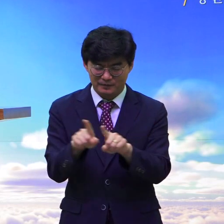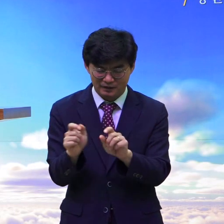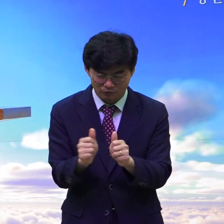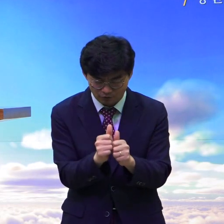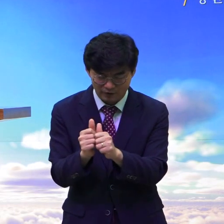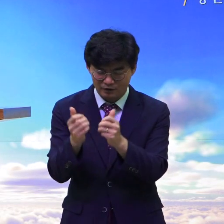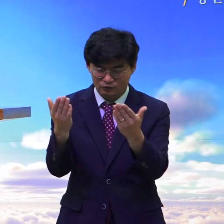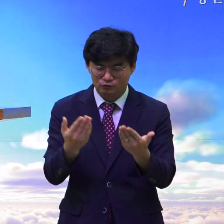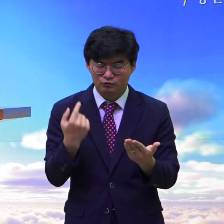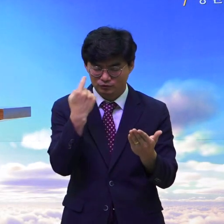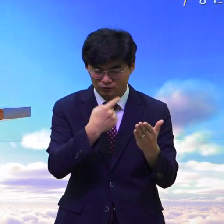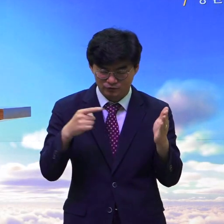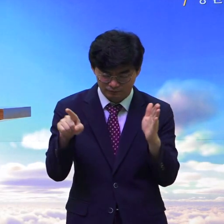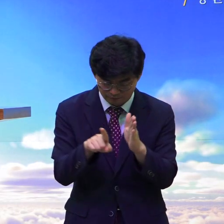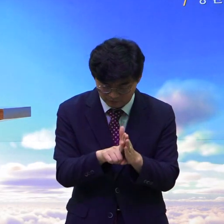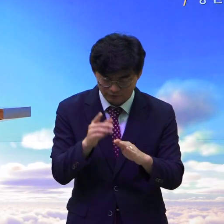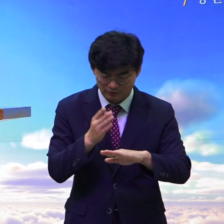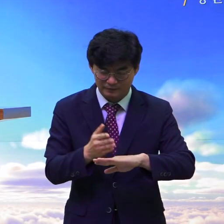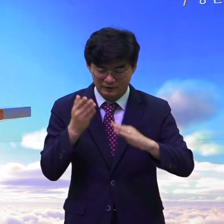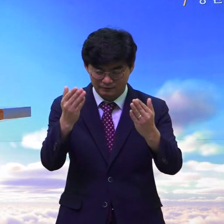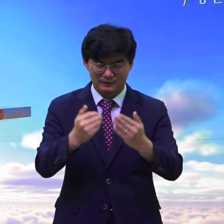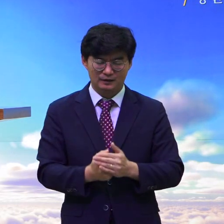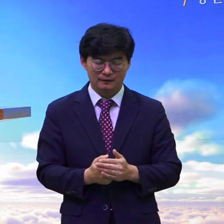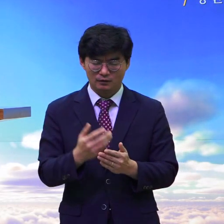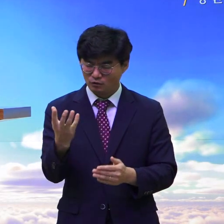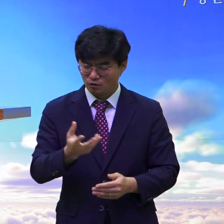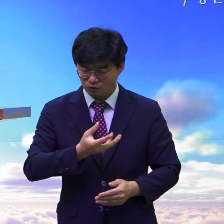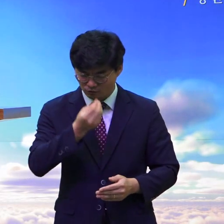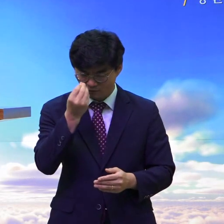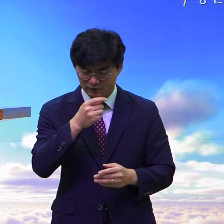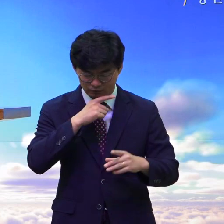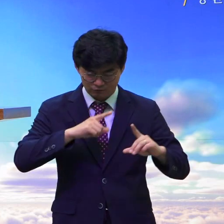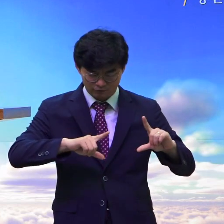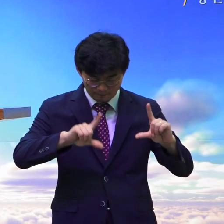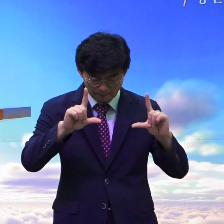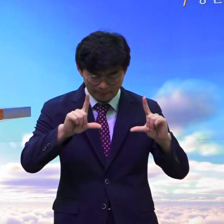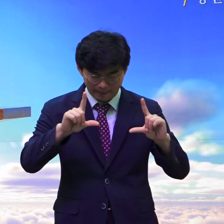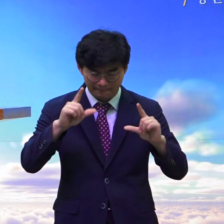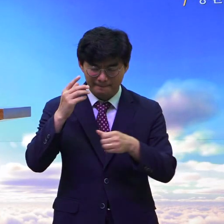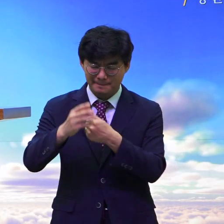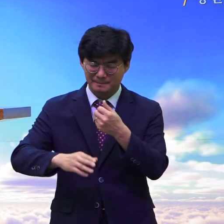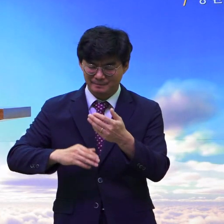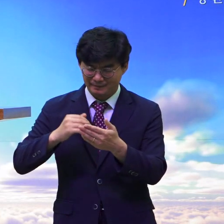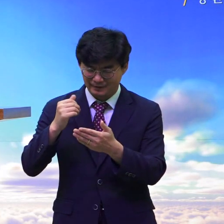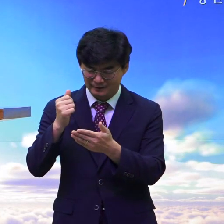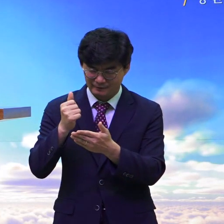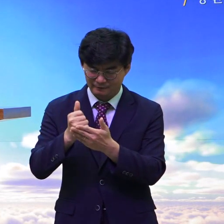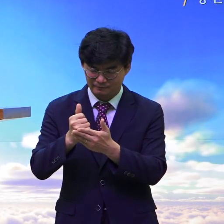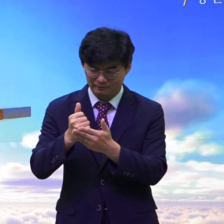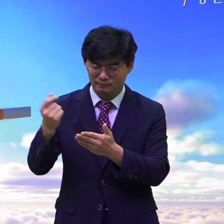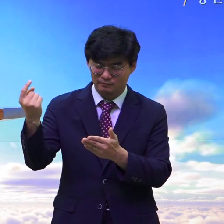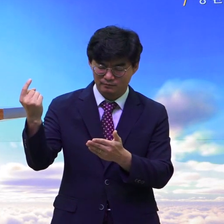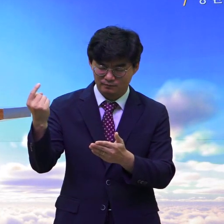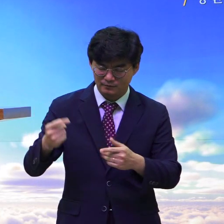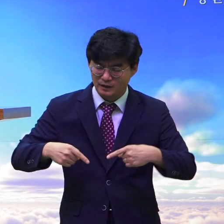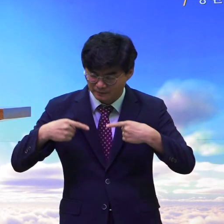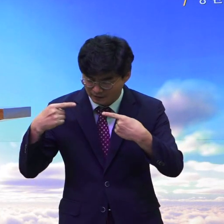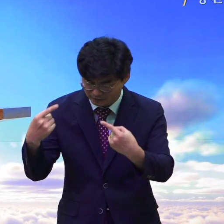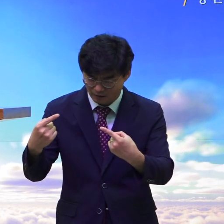감사드립니다. 거룩한 주일 하나님 앞에 나와 우리의 마음의 무릎을 꿇고 하나님